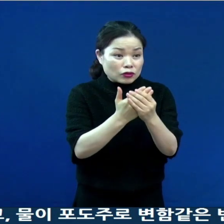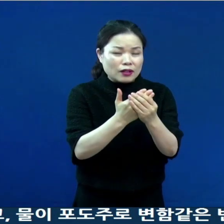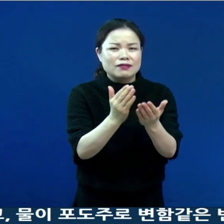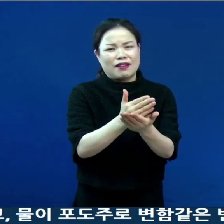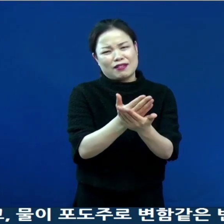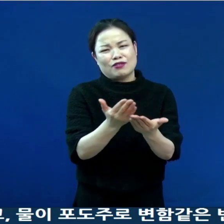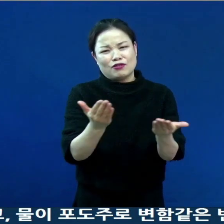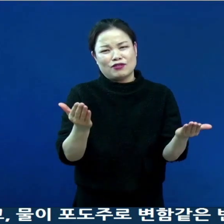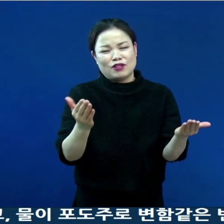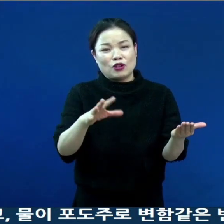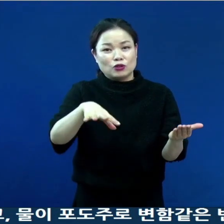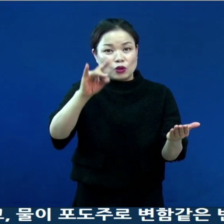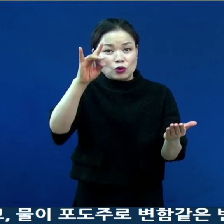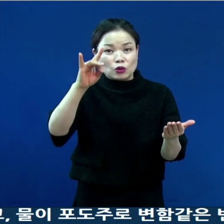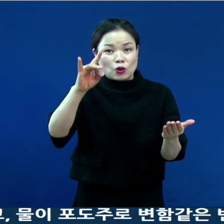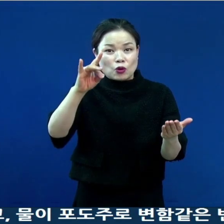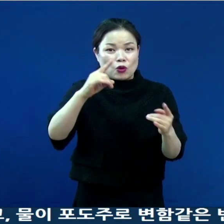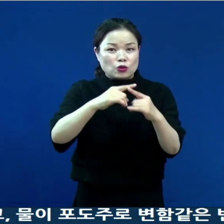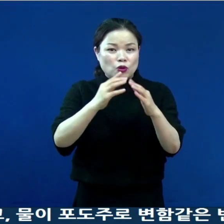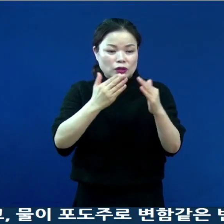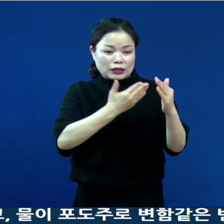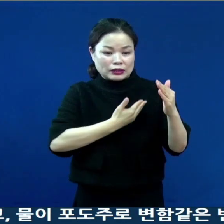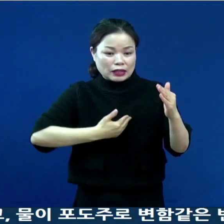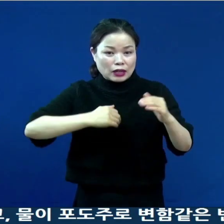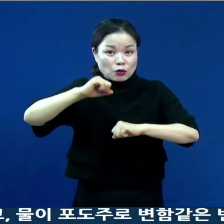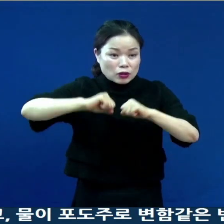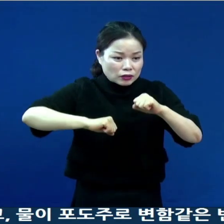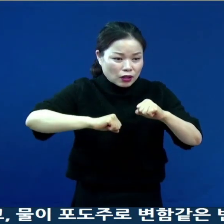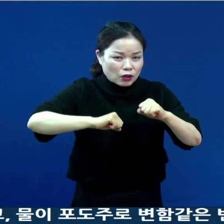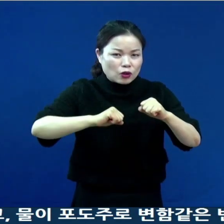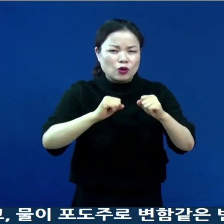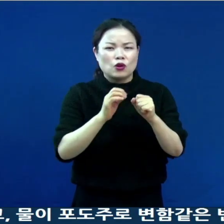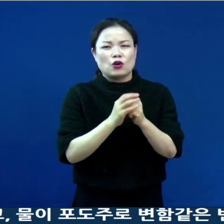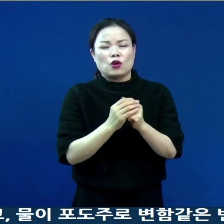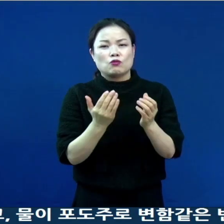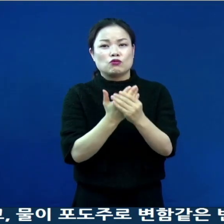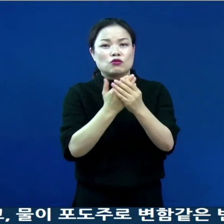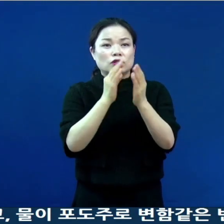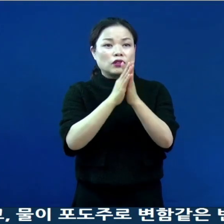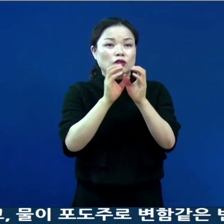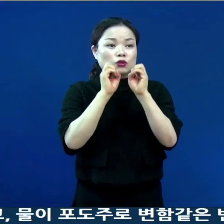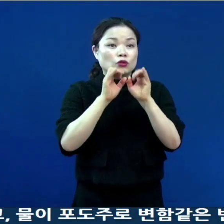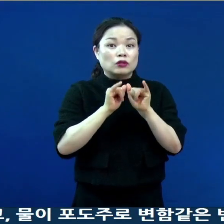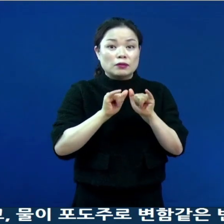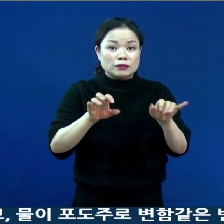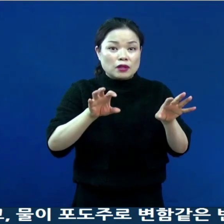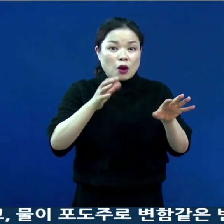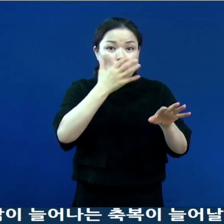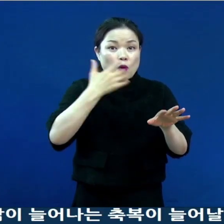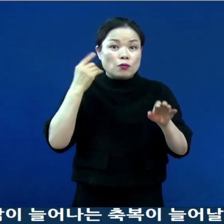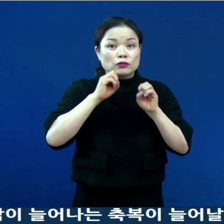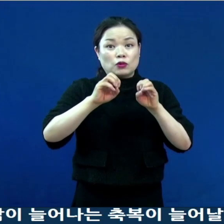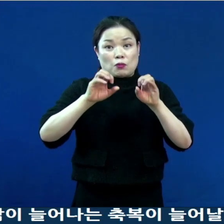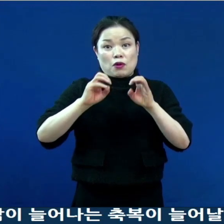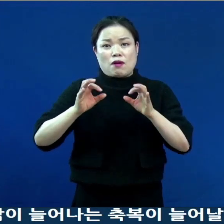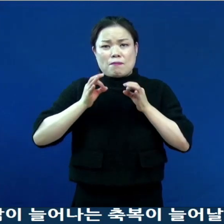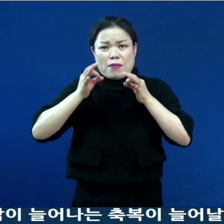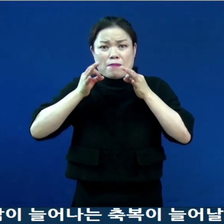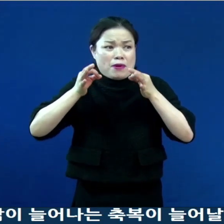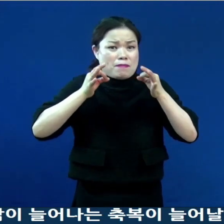나눠줘야 돼요. 초대교회 사도행전 교회 보면 교회가 부흥할 때 선교사들이 얼마나 많이 나갔습니까? 복음 전도를 위해서 얼마나 노력을